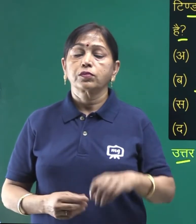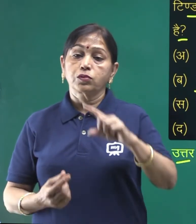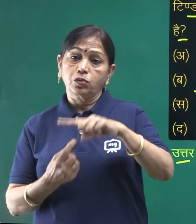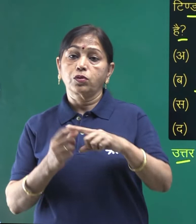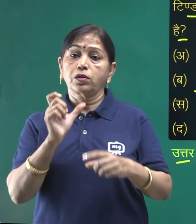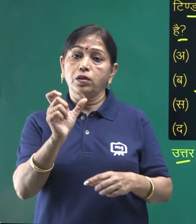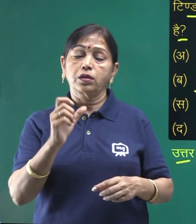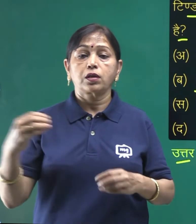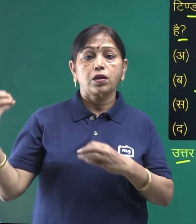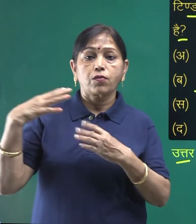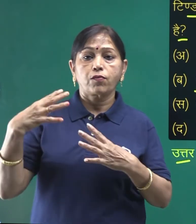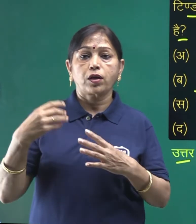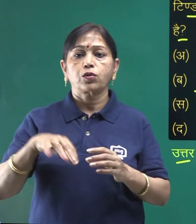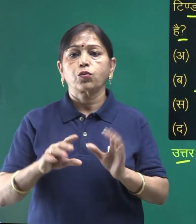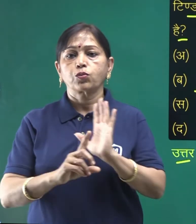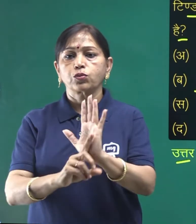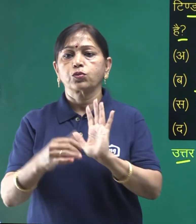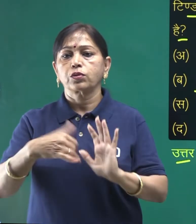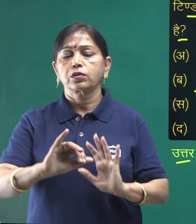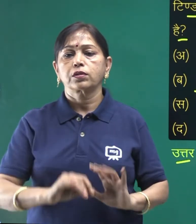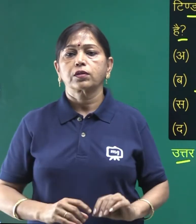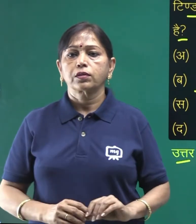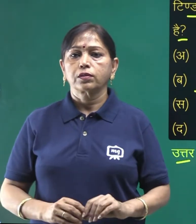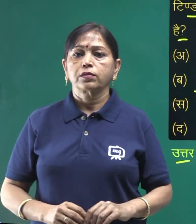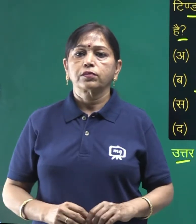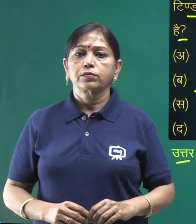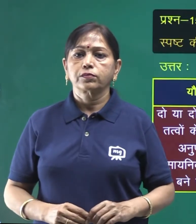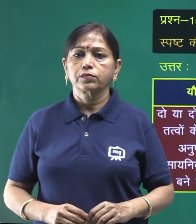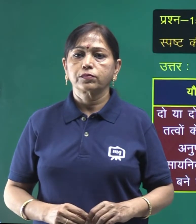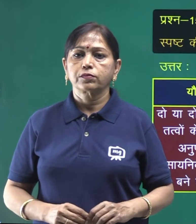को प्रदर्शित करते हैं।